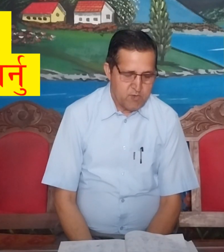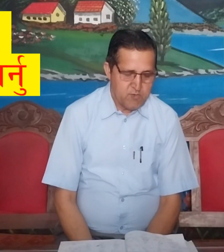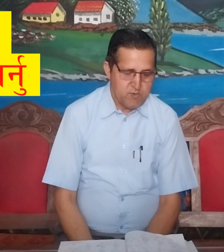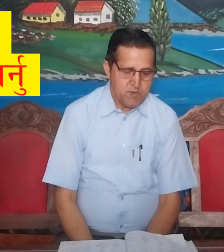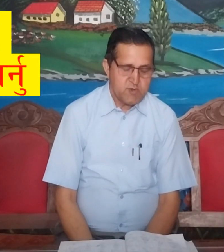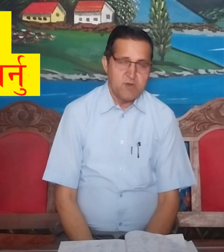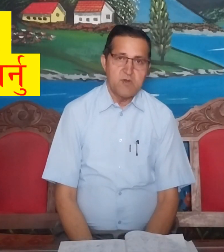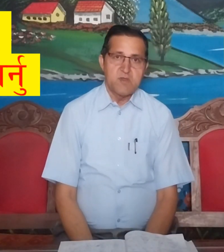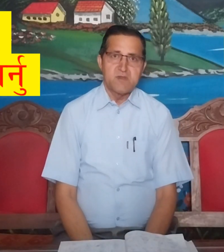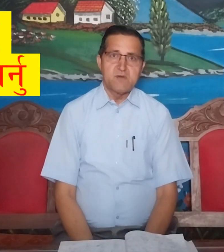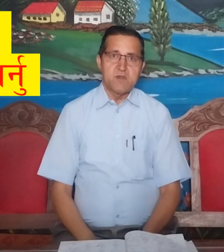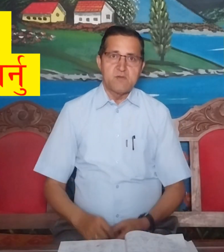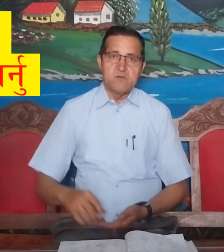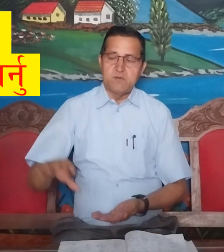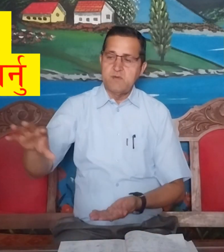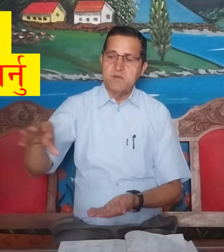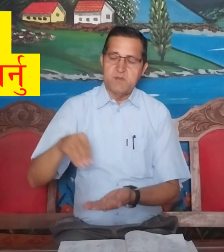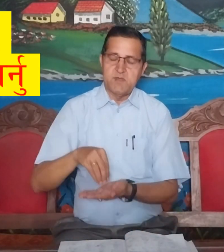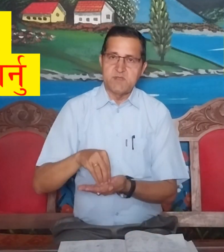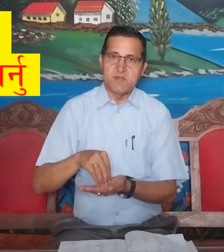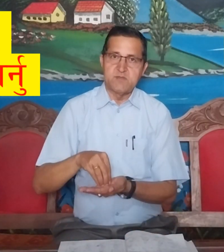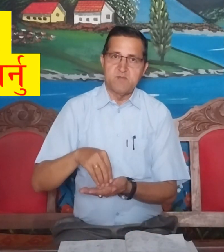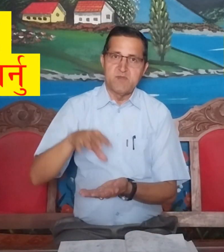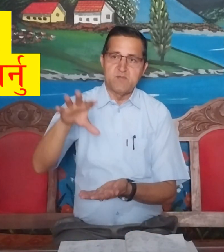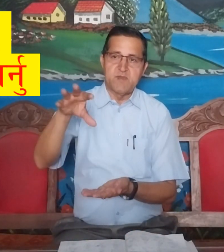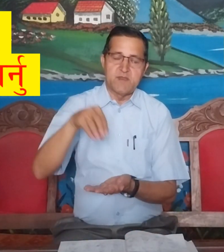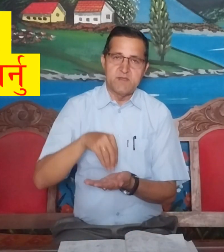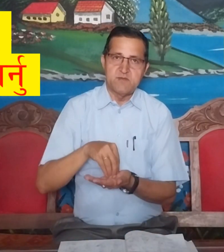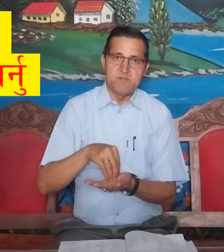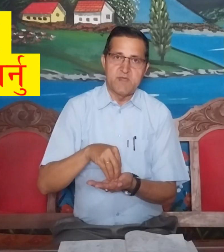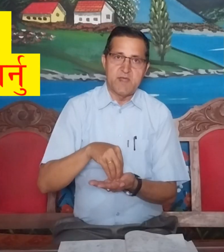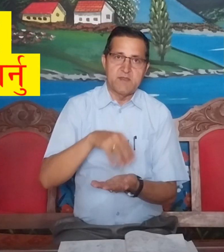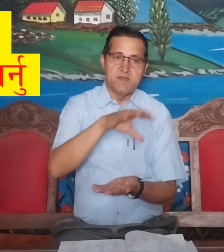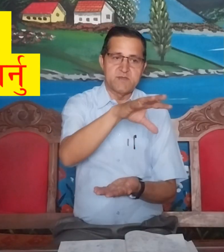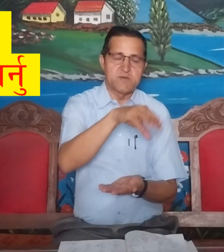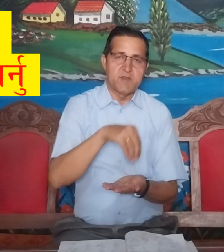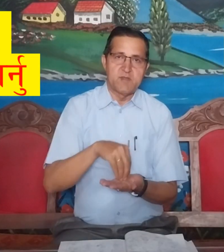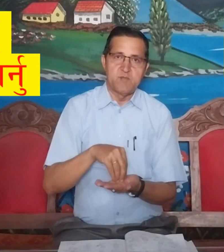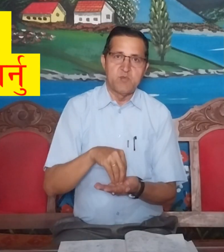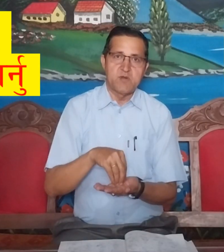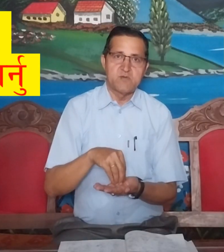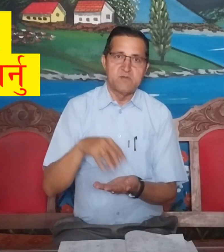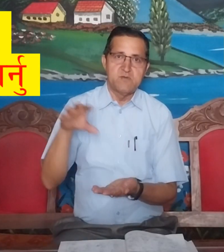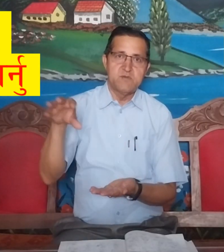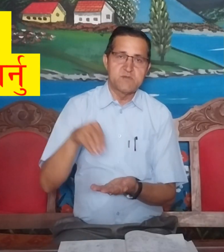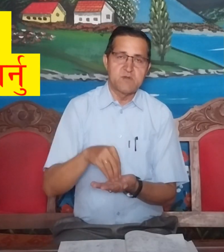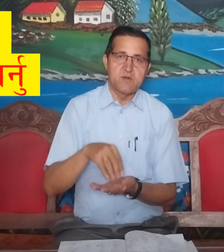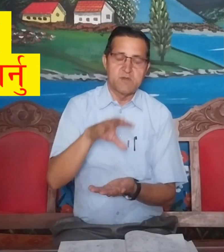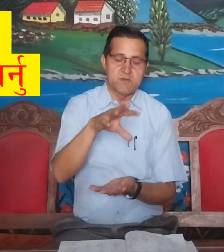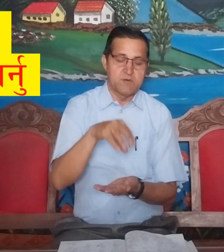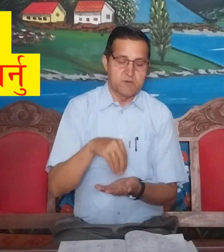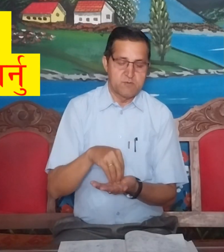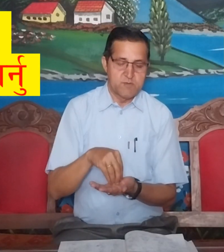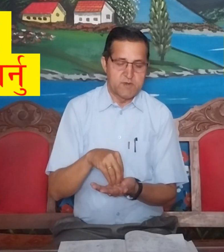बटुल्नु, सङ्कलन गर्नु, यसरी जम्मै हुम्लाले जम्मै हातले यसो गर्ने, बटुल्नु, सङ्कलन गर्नु भन्ने।